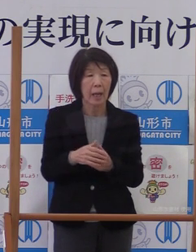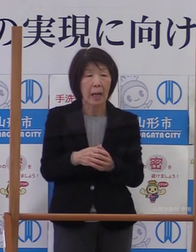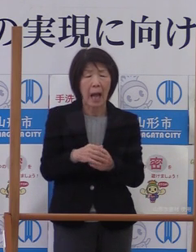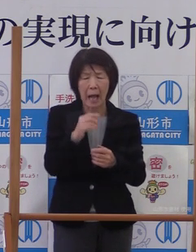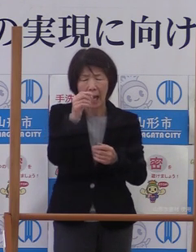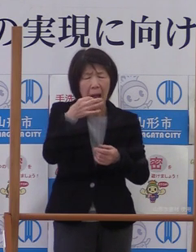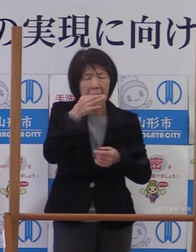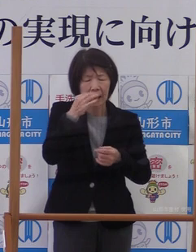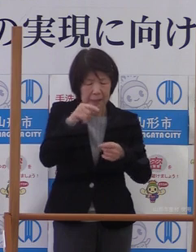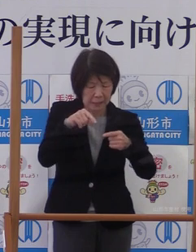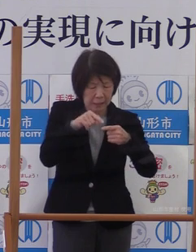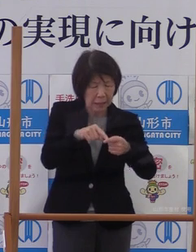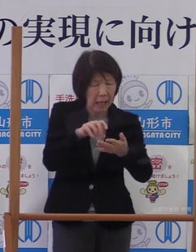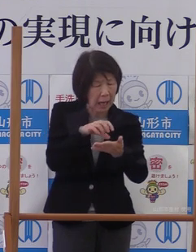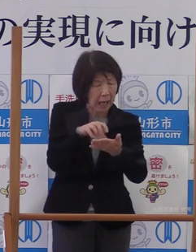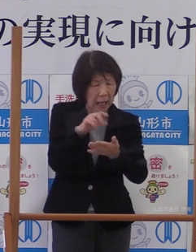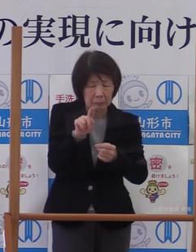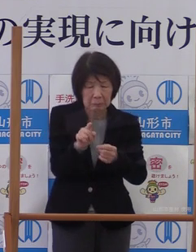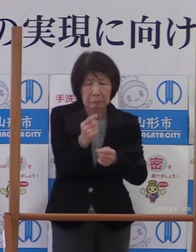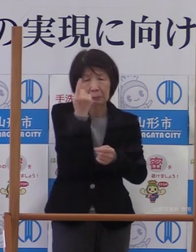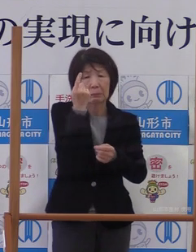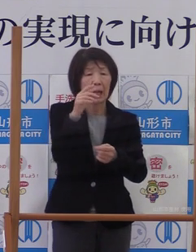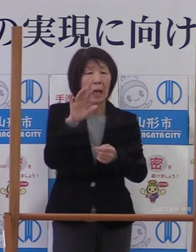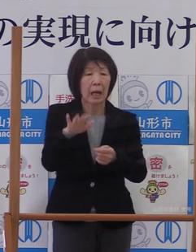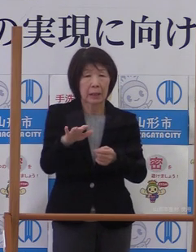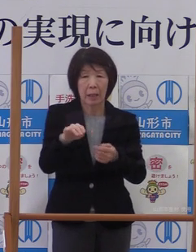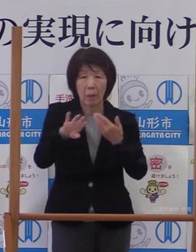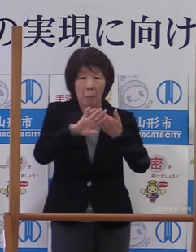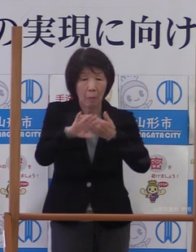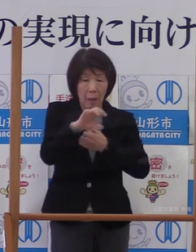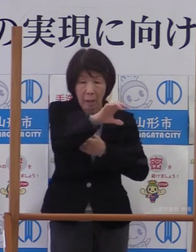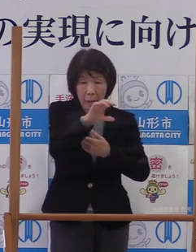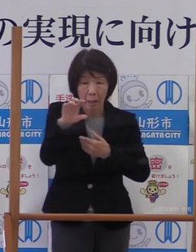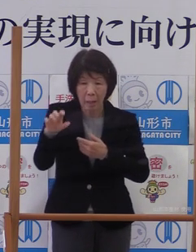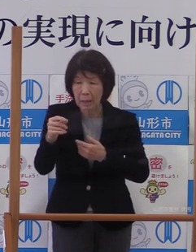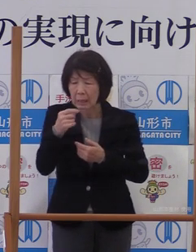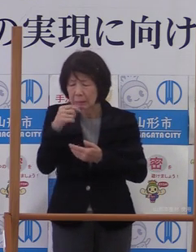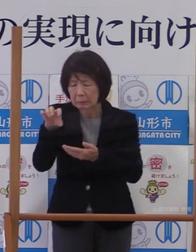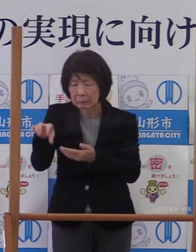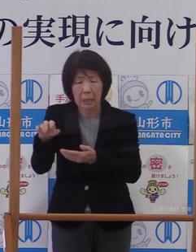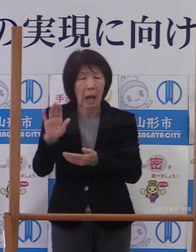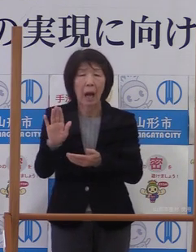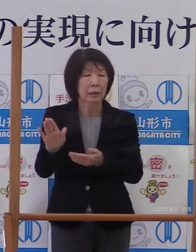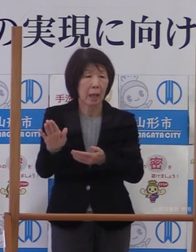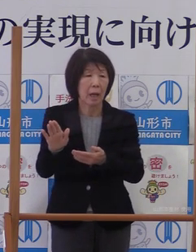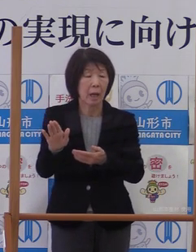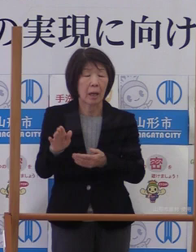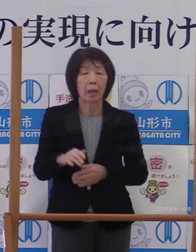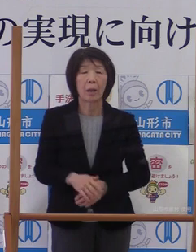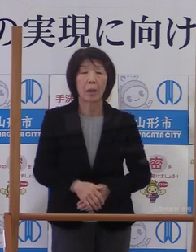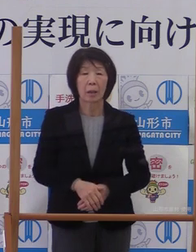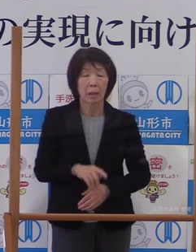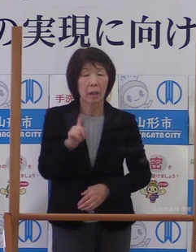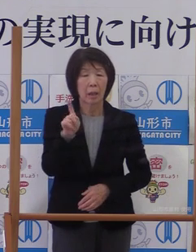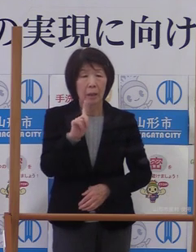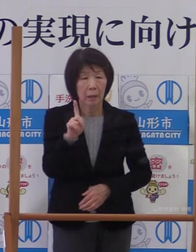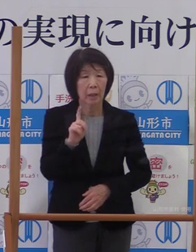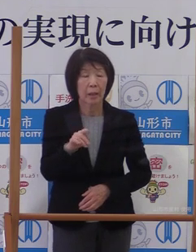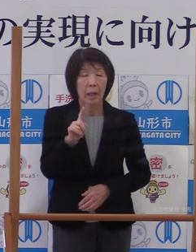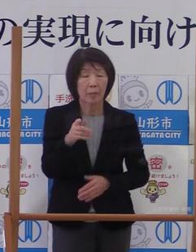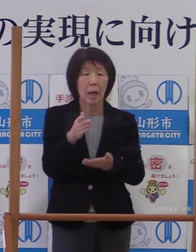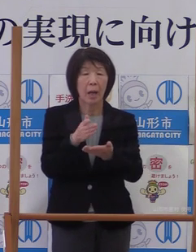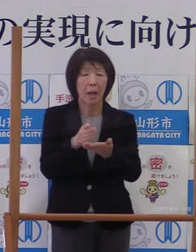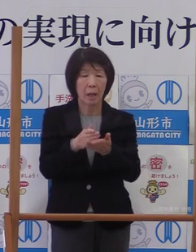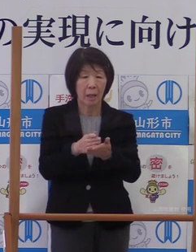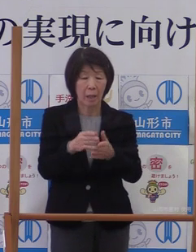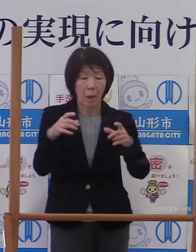事故がございまして、周辺市町でもございました。何かというと、その今申し上げた